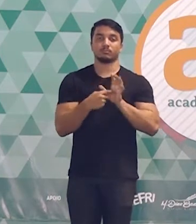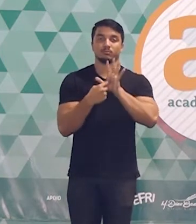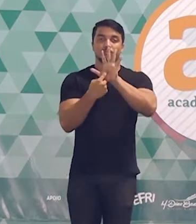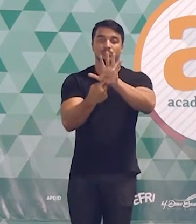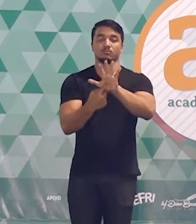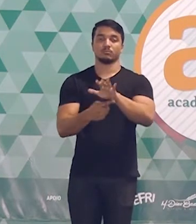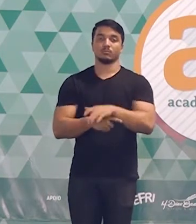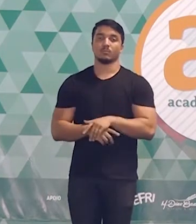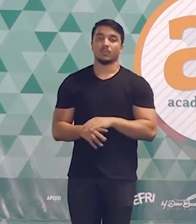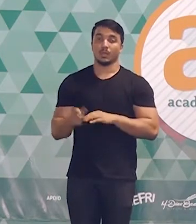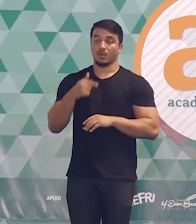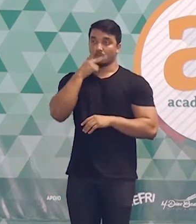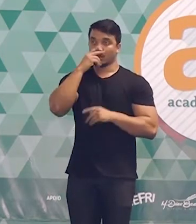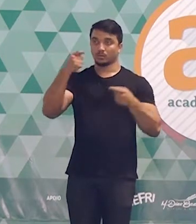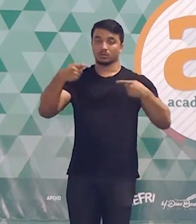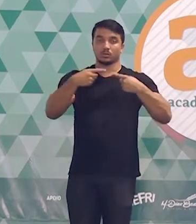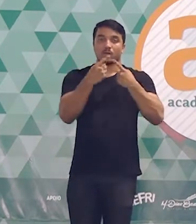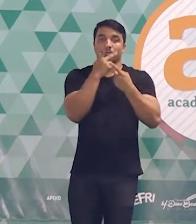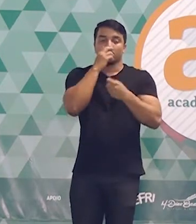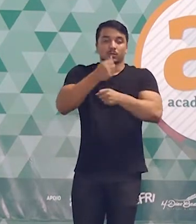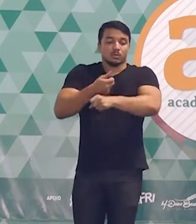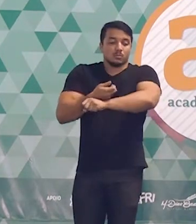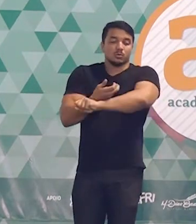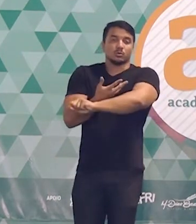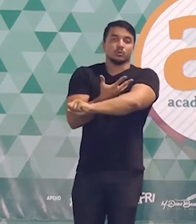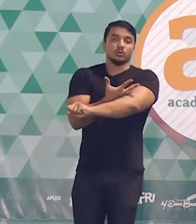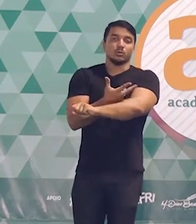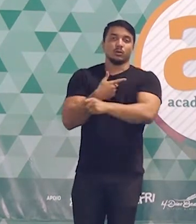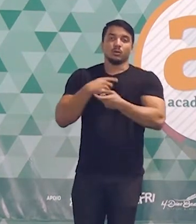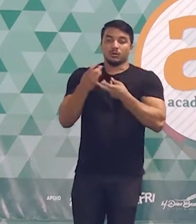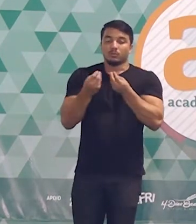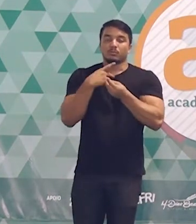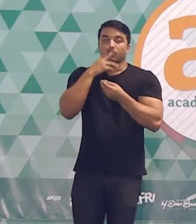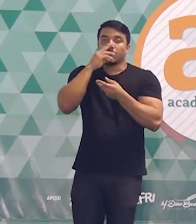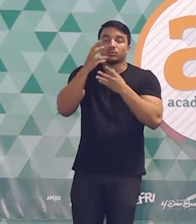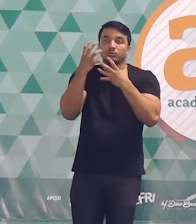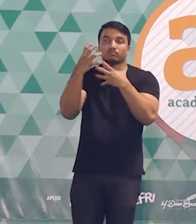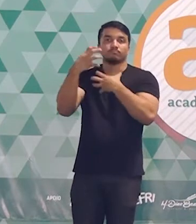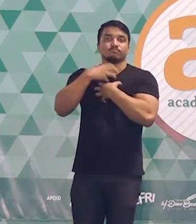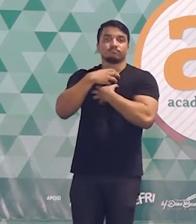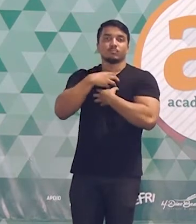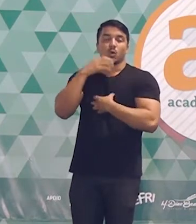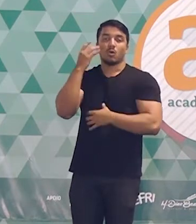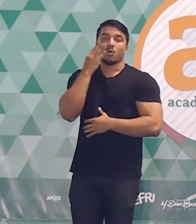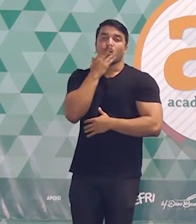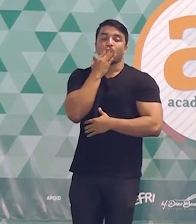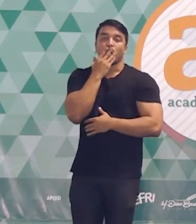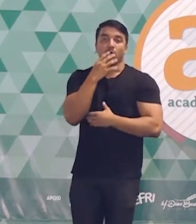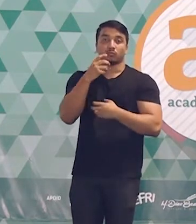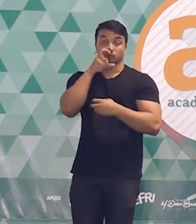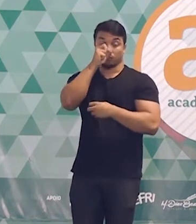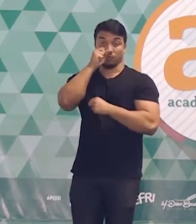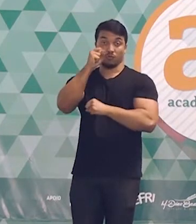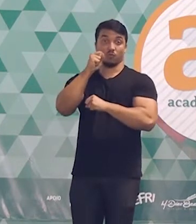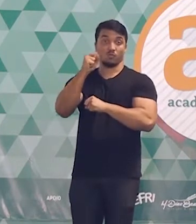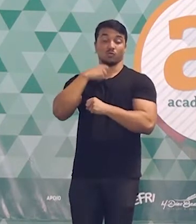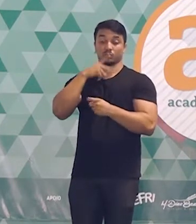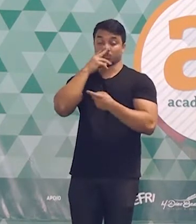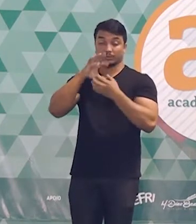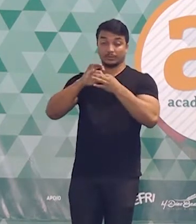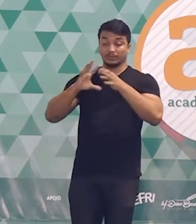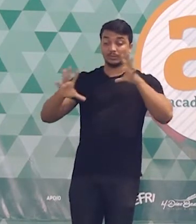expressionista, uma tendência mais emocional, cores muito fortes, o desapego